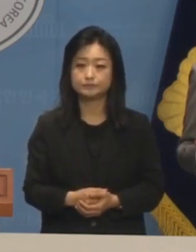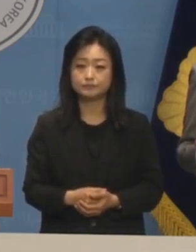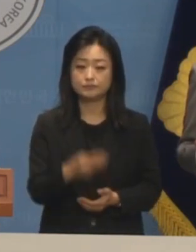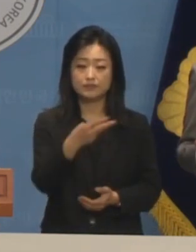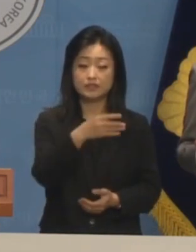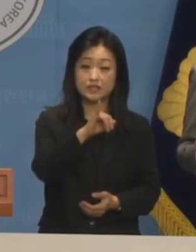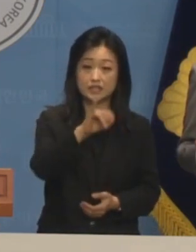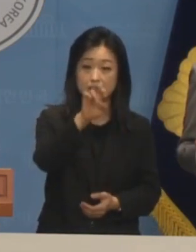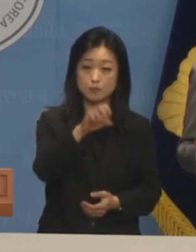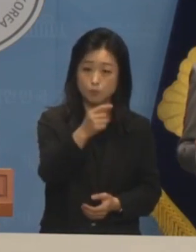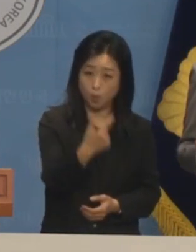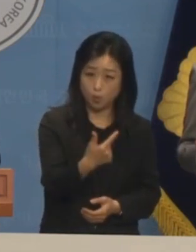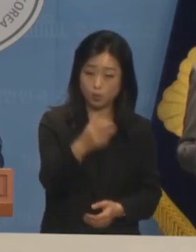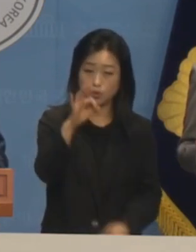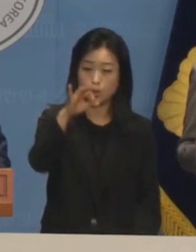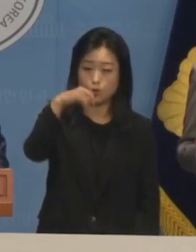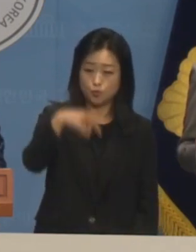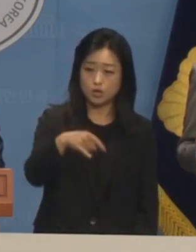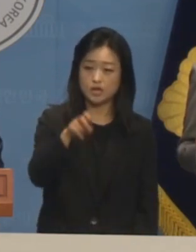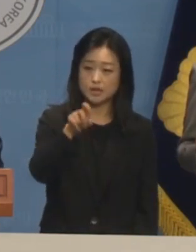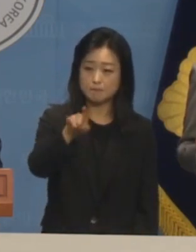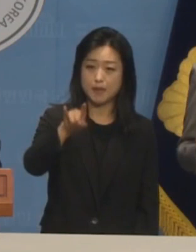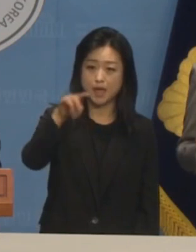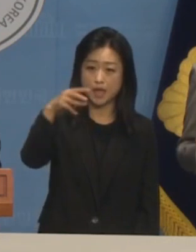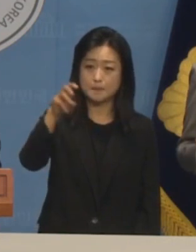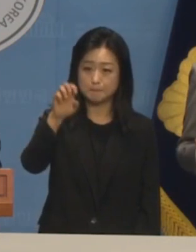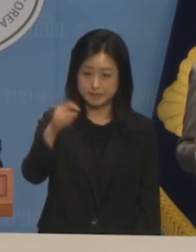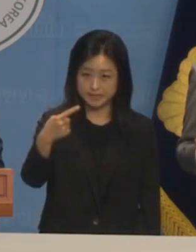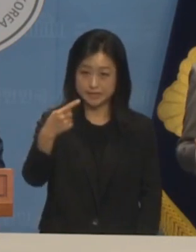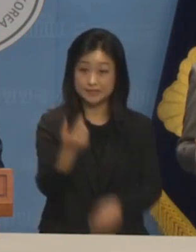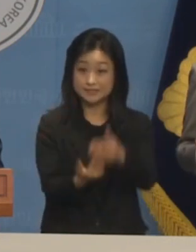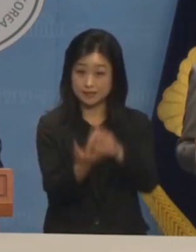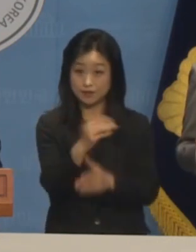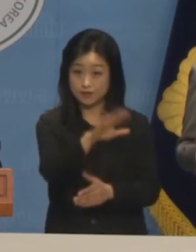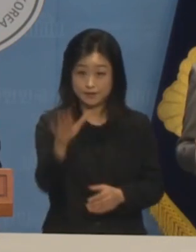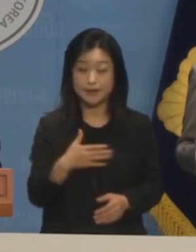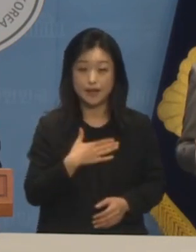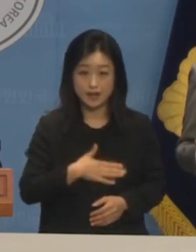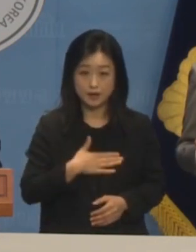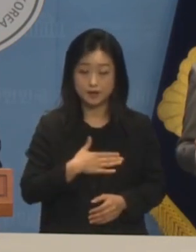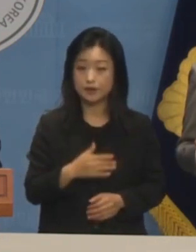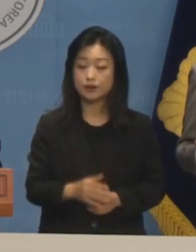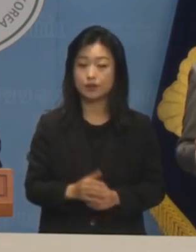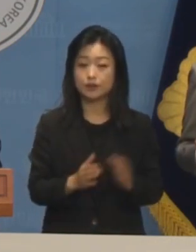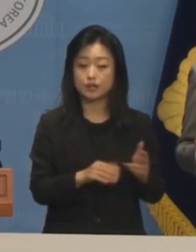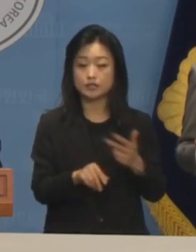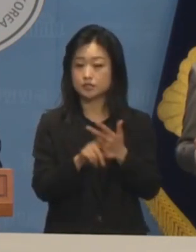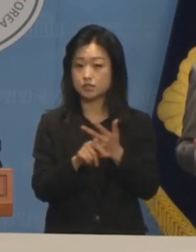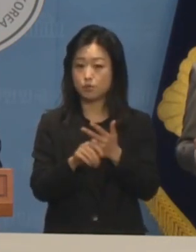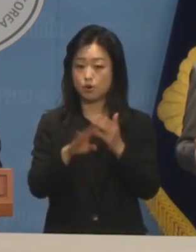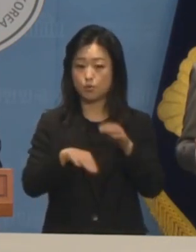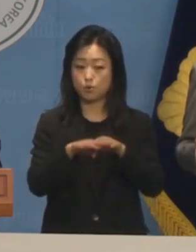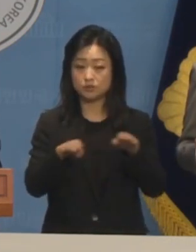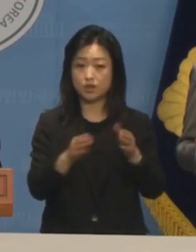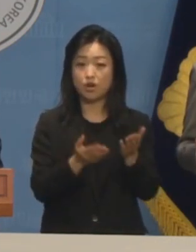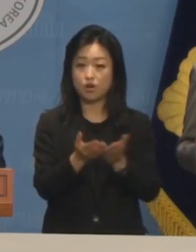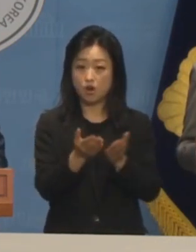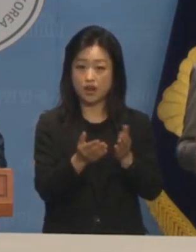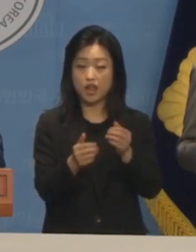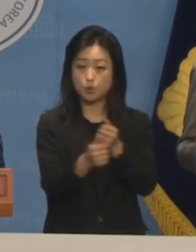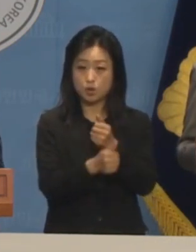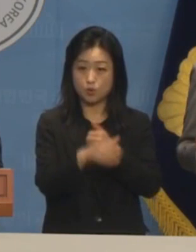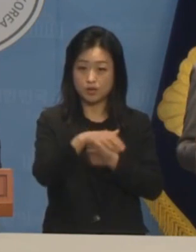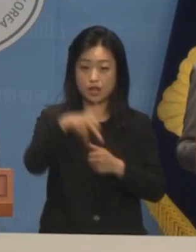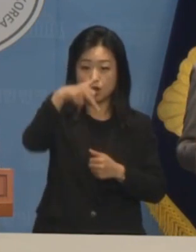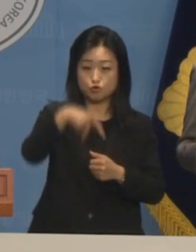티몬 위메프 사태가 단적으로 이러한 상황을 보여주고 있습니다. 또한 7월 공정거래위원회의 쿠팡에 대한